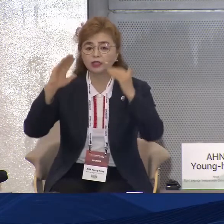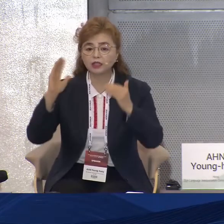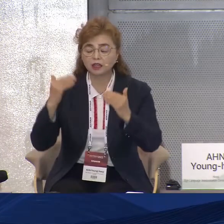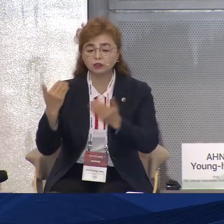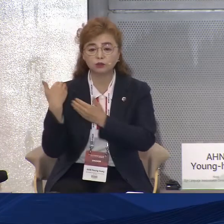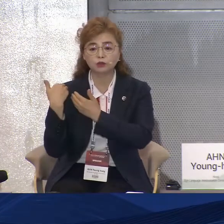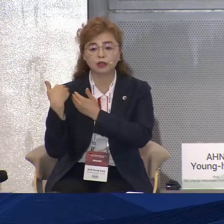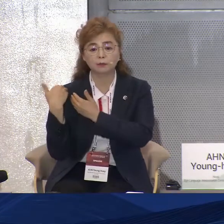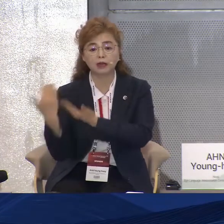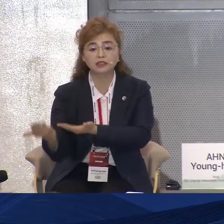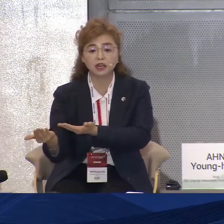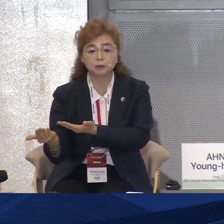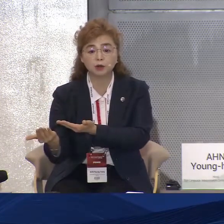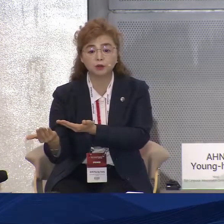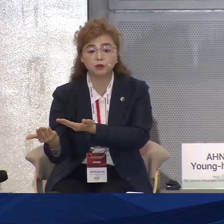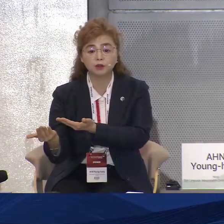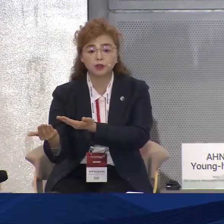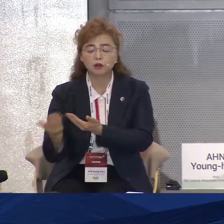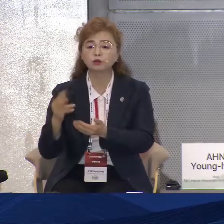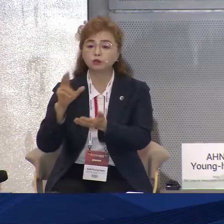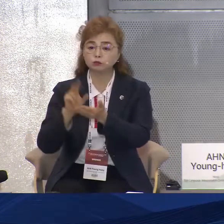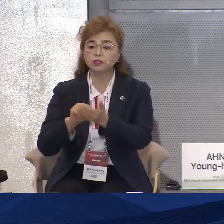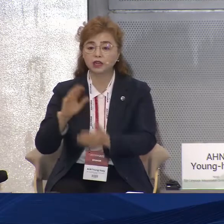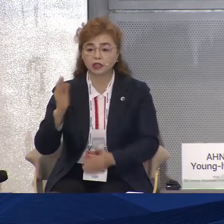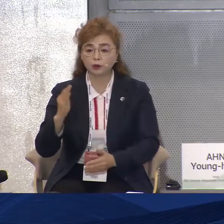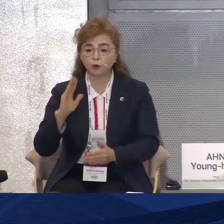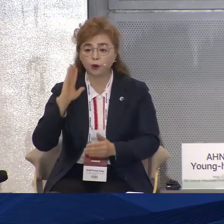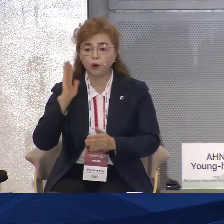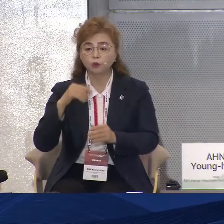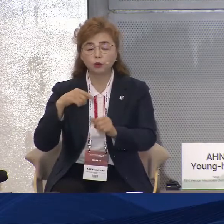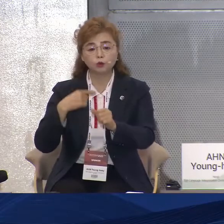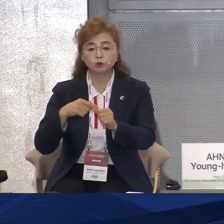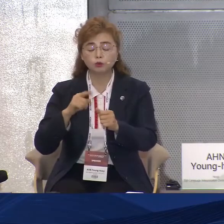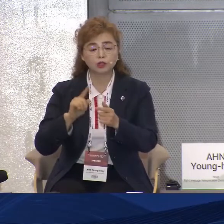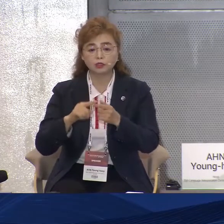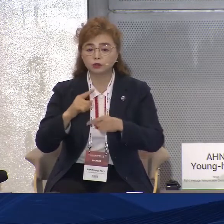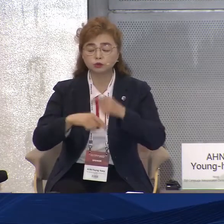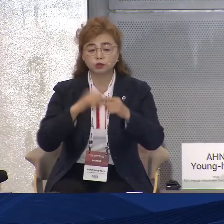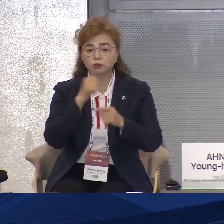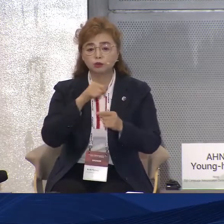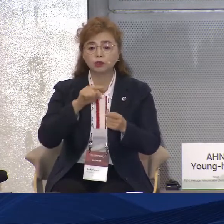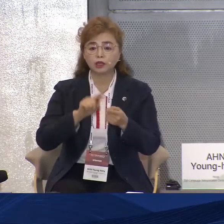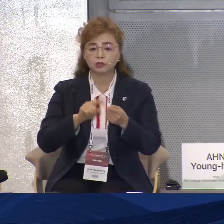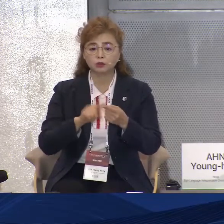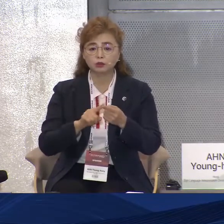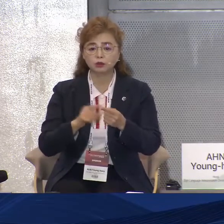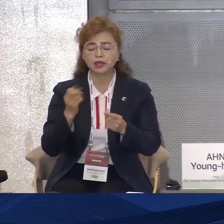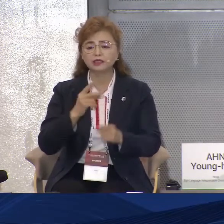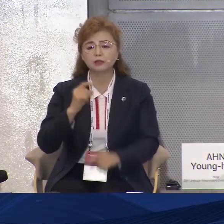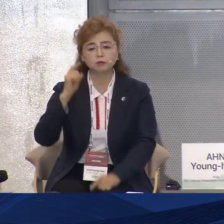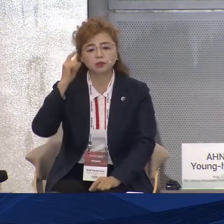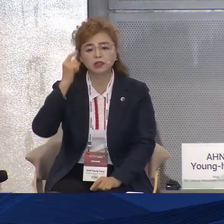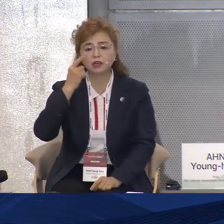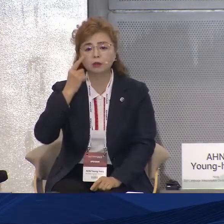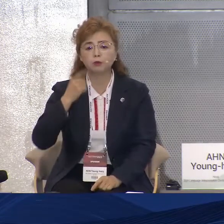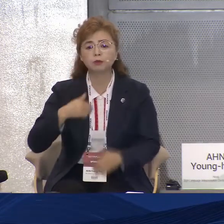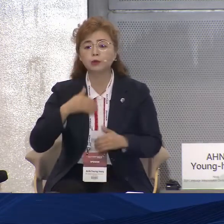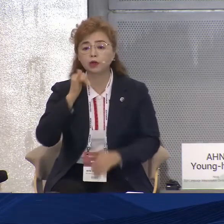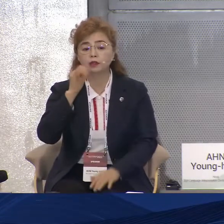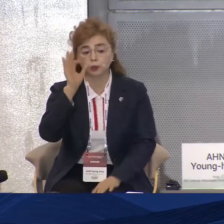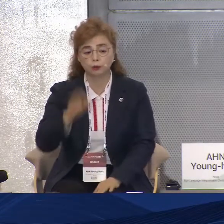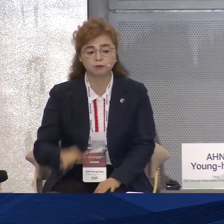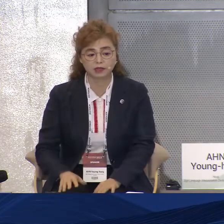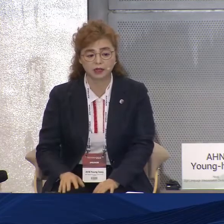배우고 성장해야 되는데도 방치하면 거기서는 문제가 되고, 농교육에 대해서 수어 통역에 대해서도 다시 한번 생각해